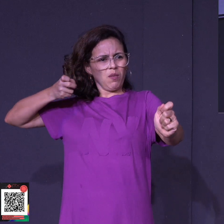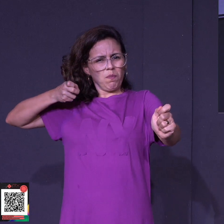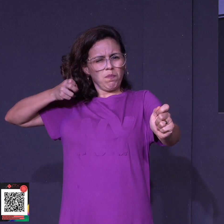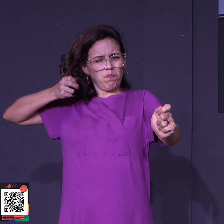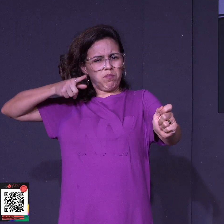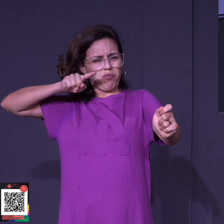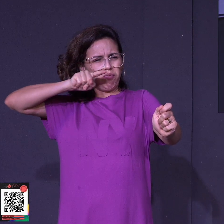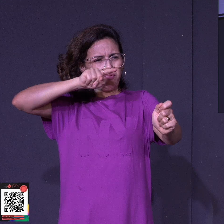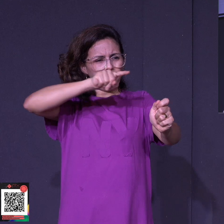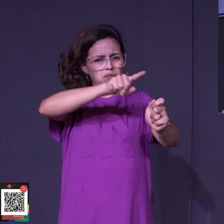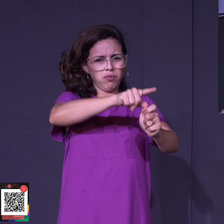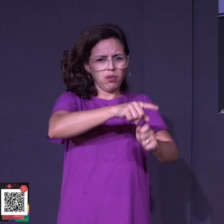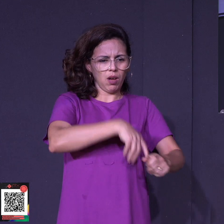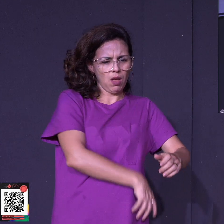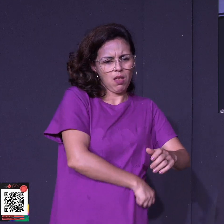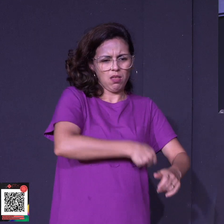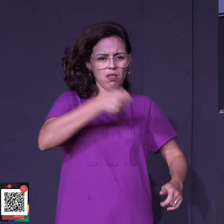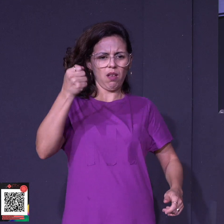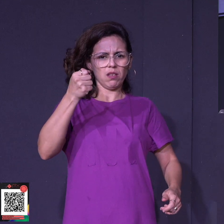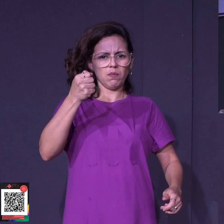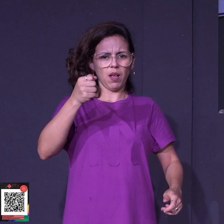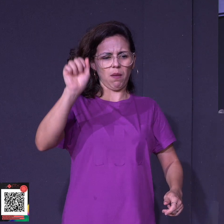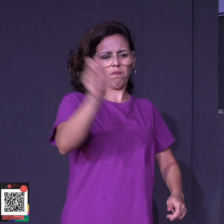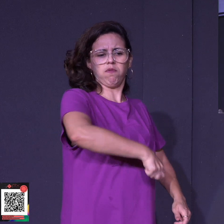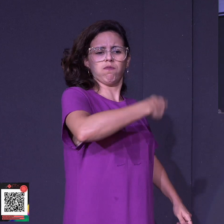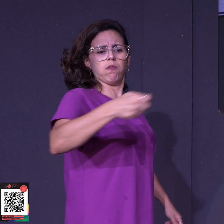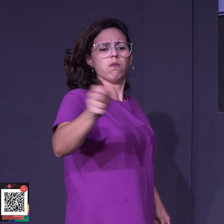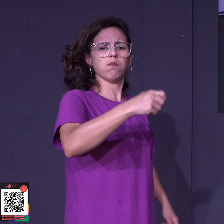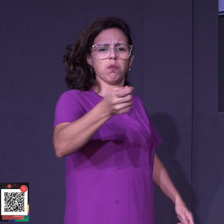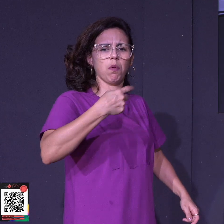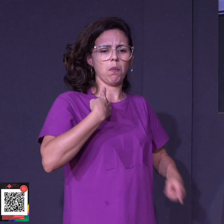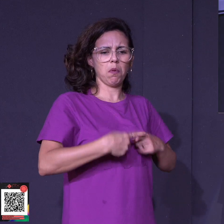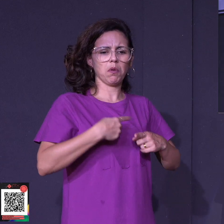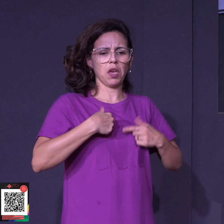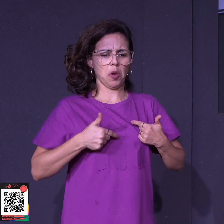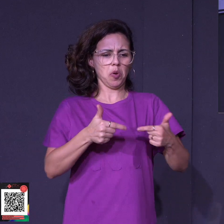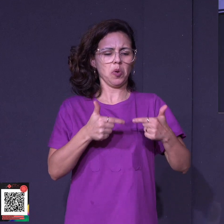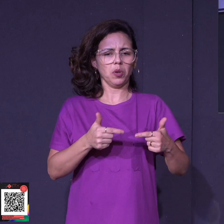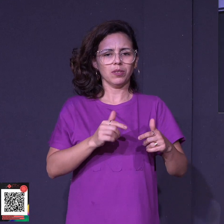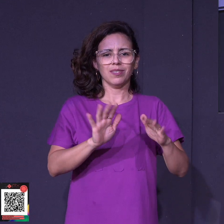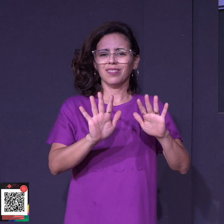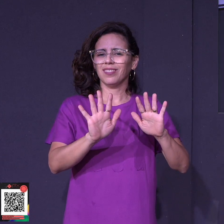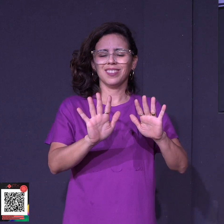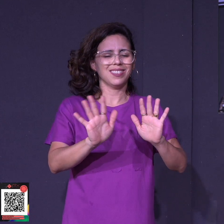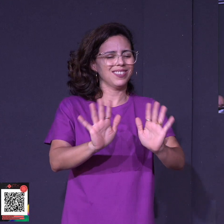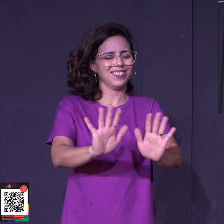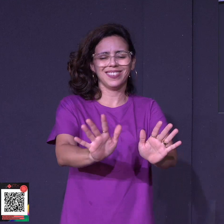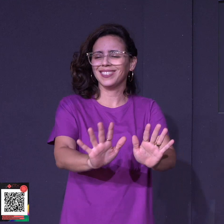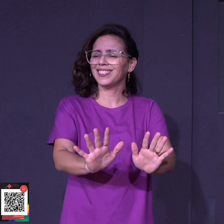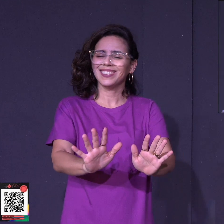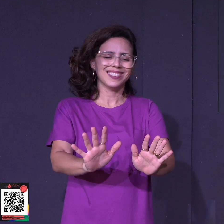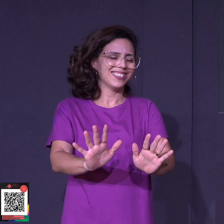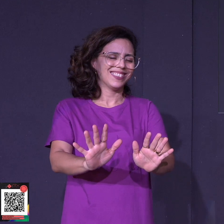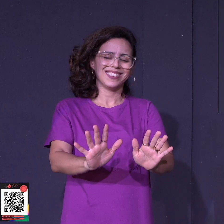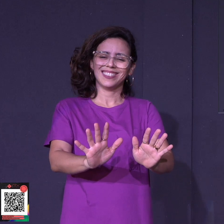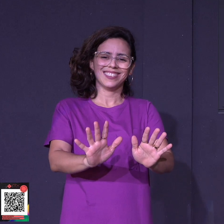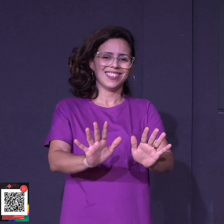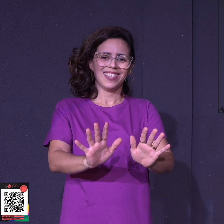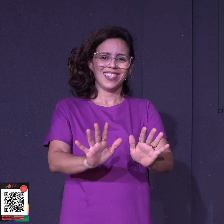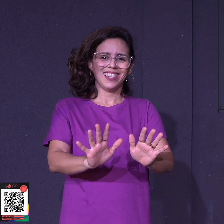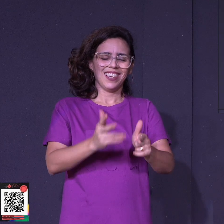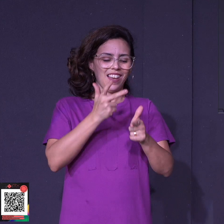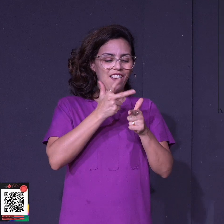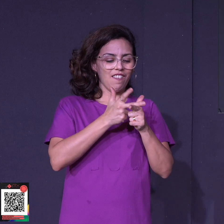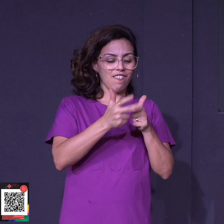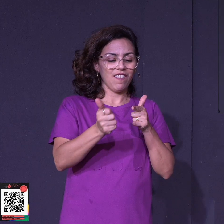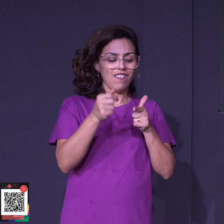espada, a vitória vem do Senhor, irmão. É Ele que garante a minha